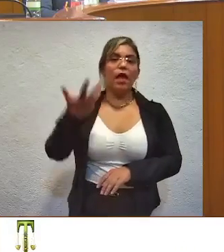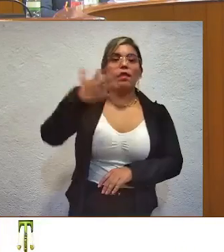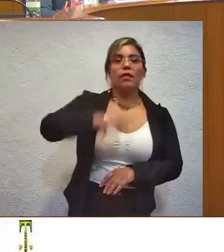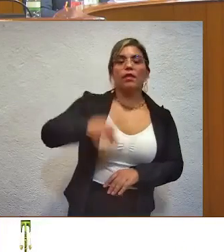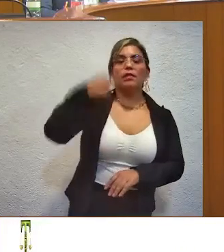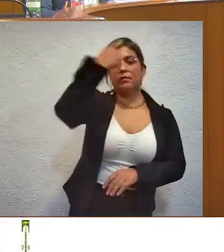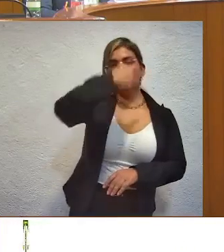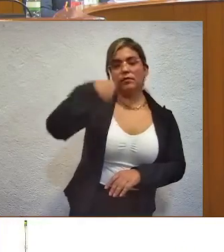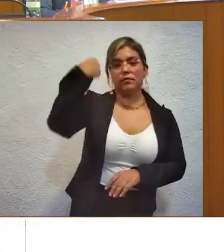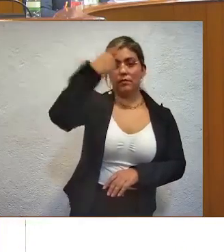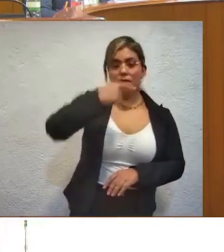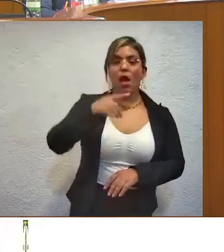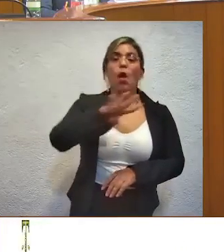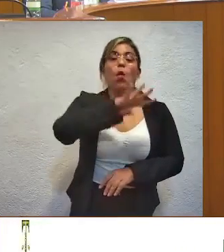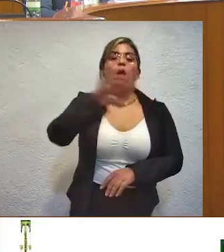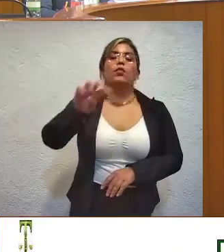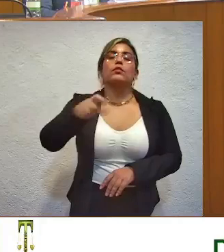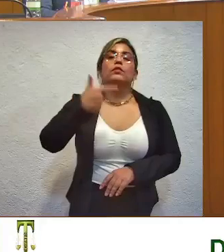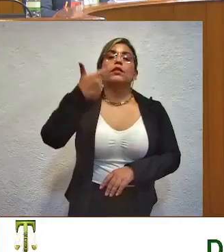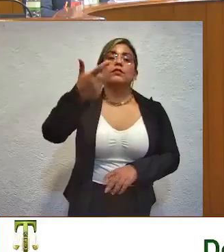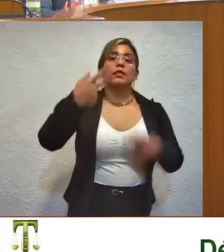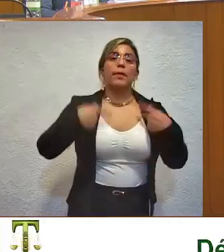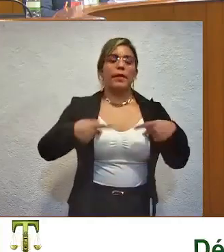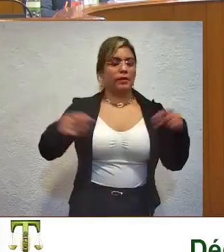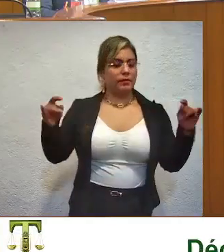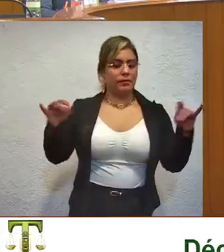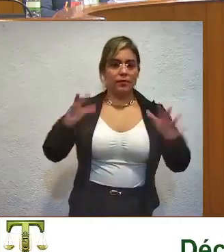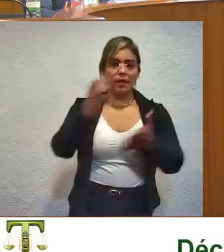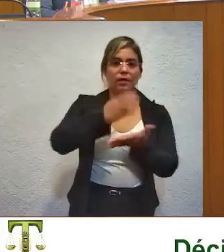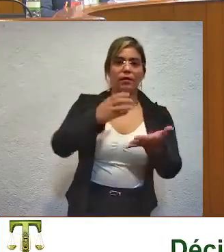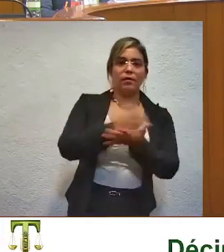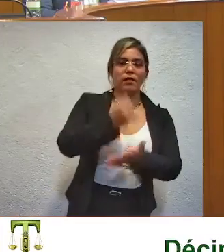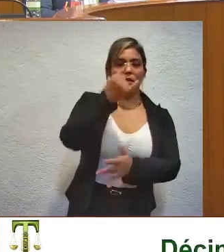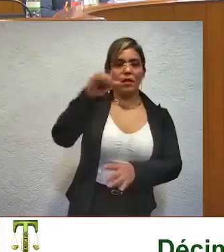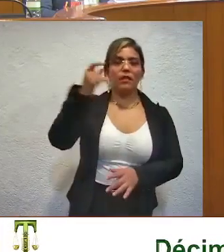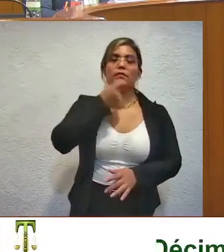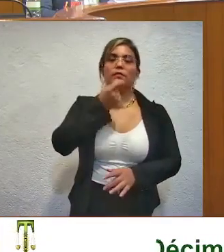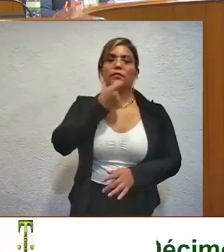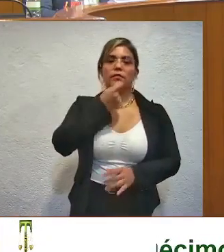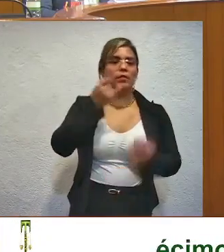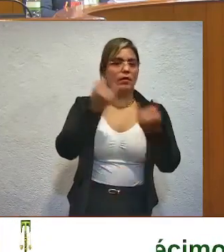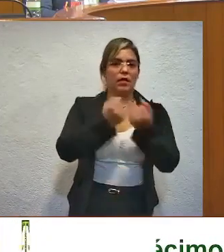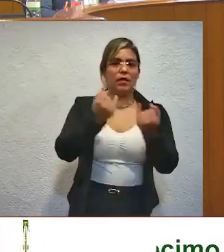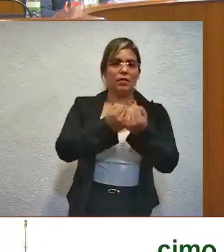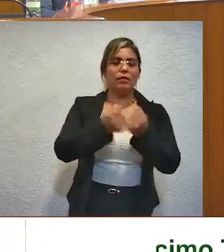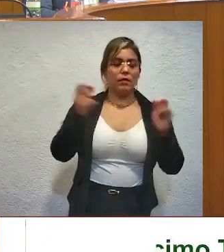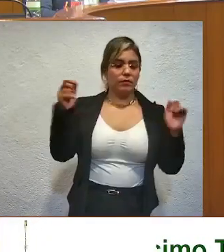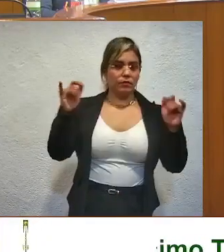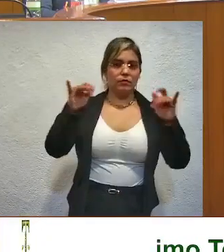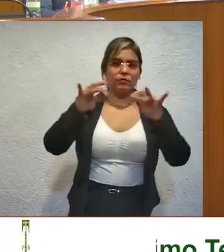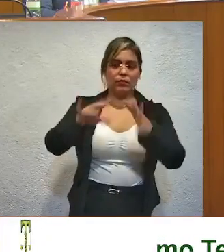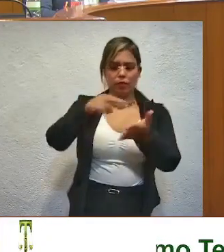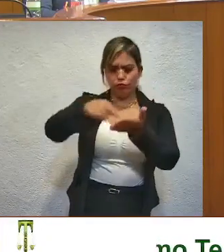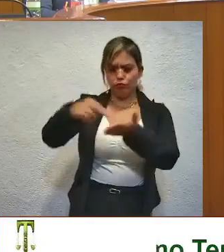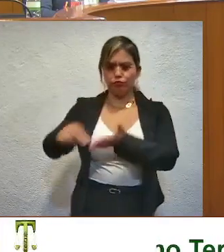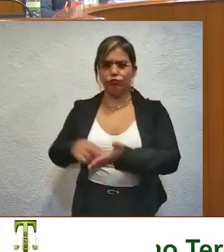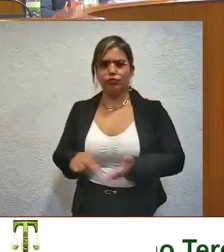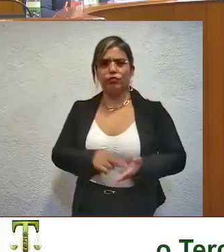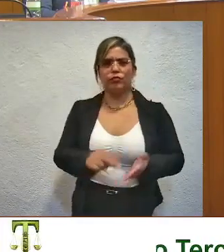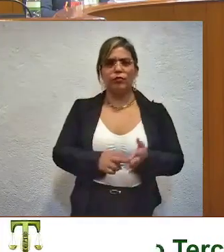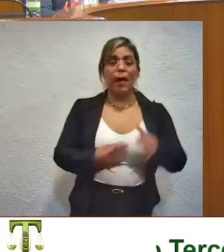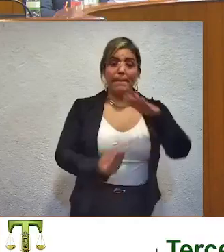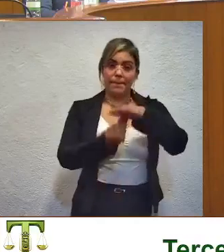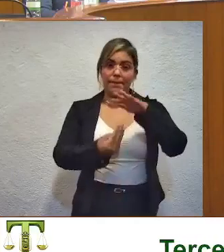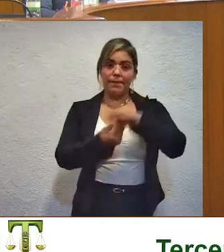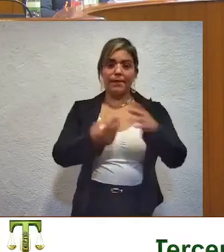acudieron 407 personas vecinas de la colonia Jardín de Niños, quienes registraron su asistencia, se integró la mesa de debates,